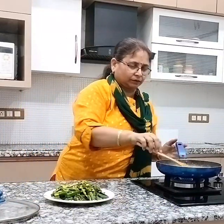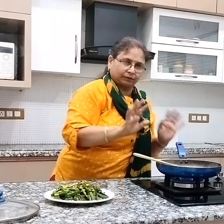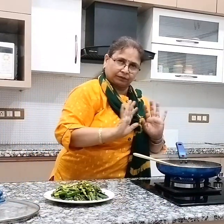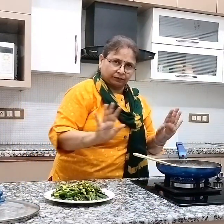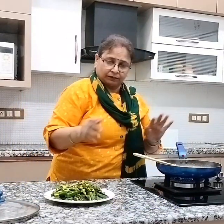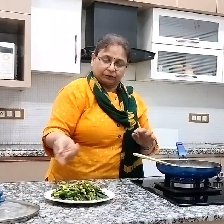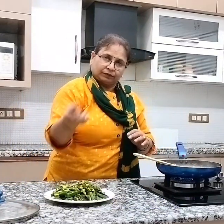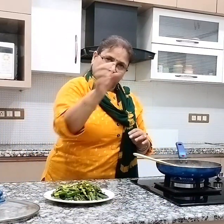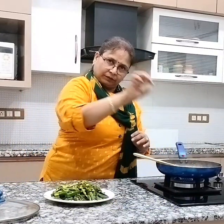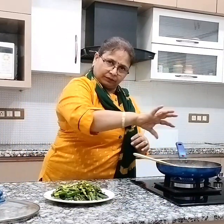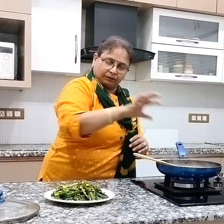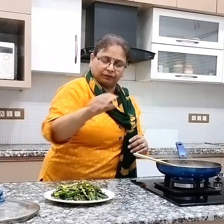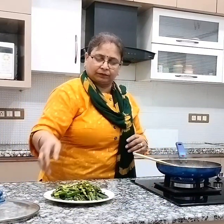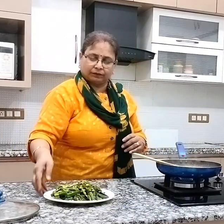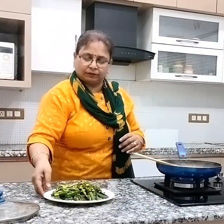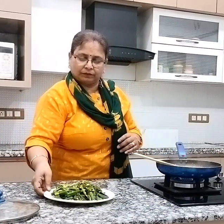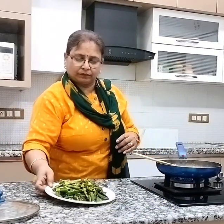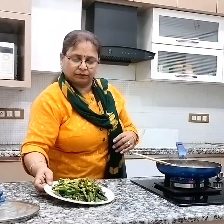अब इसमें भिंदी डालकर मिला लेंगे